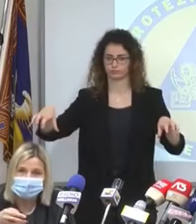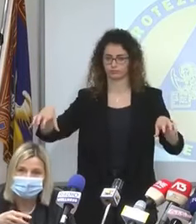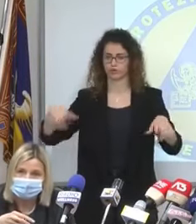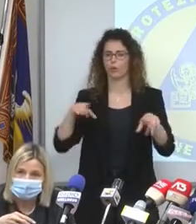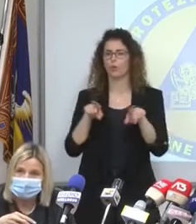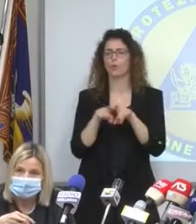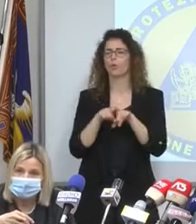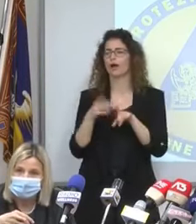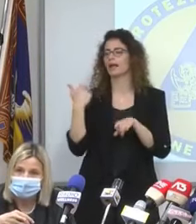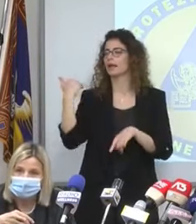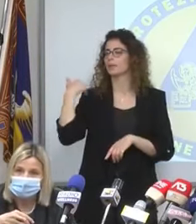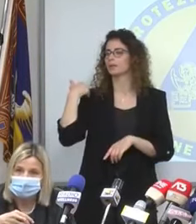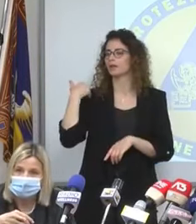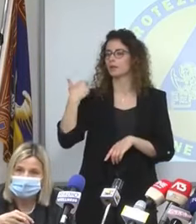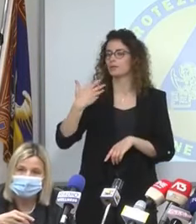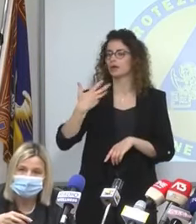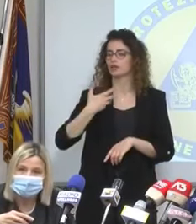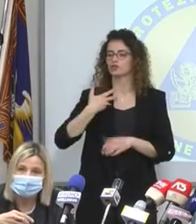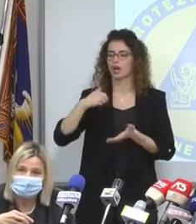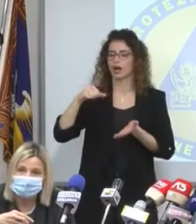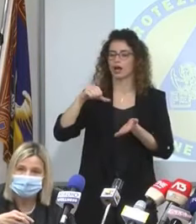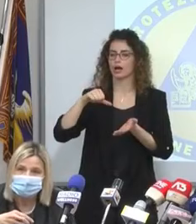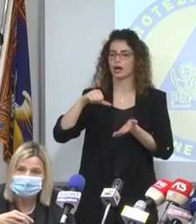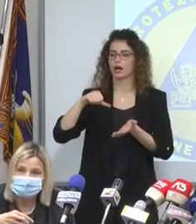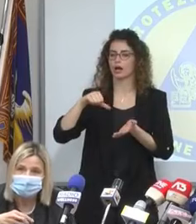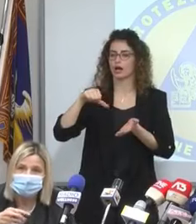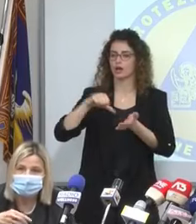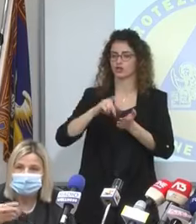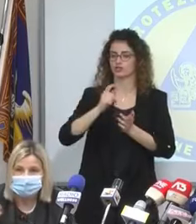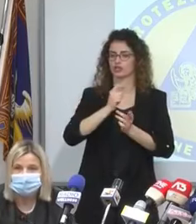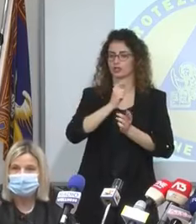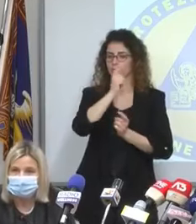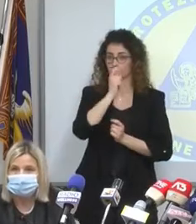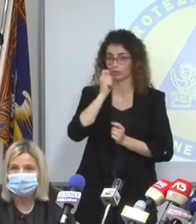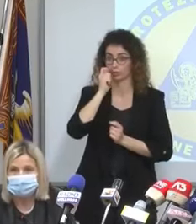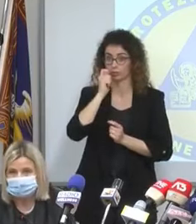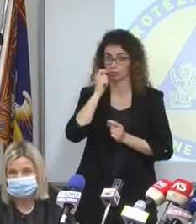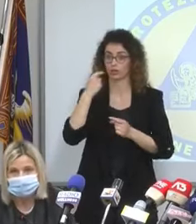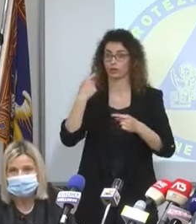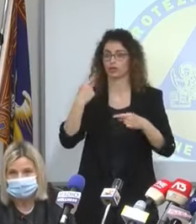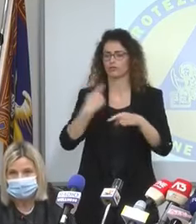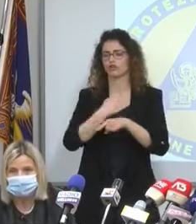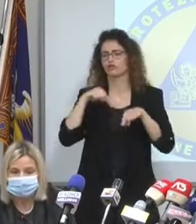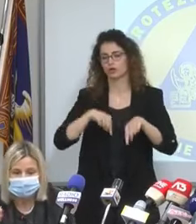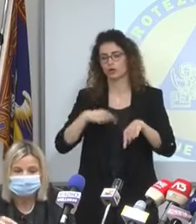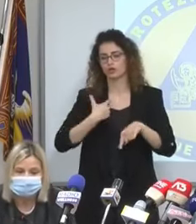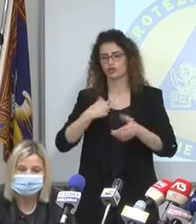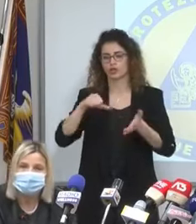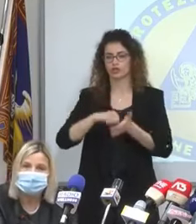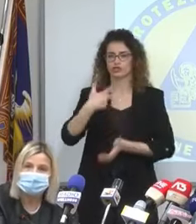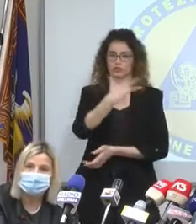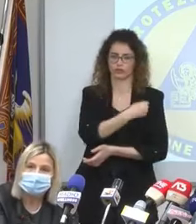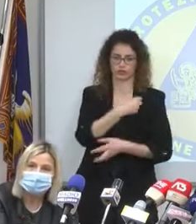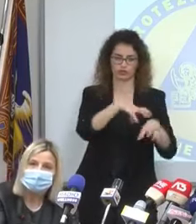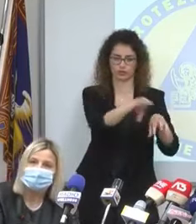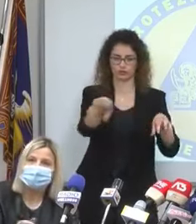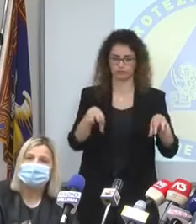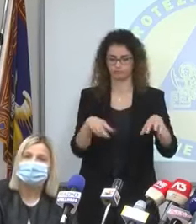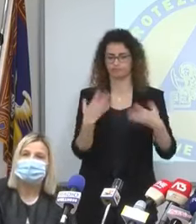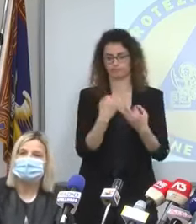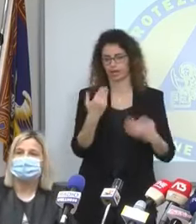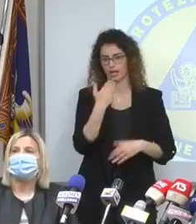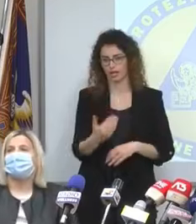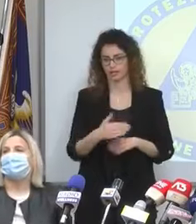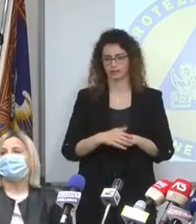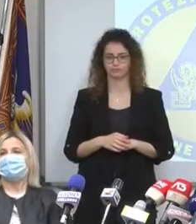prima erano dentro i punti dove venivano fatti i tamponi, saranno in un punto dell'azienda dove si fa vaccini.